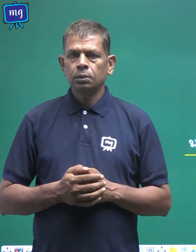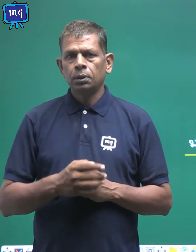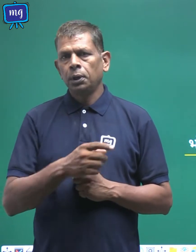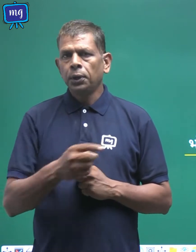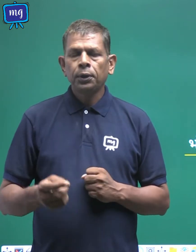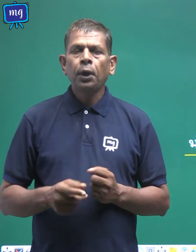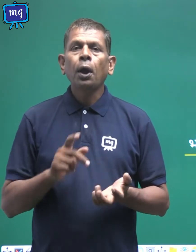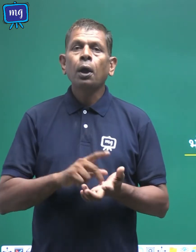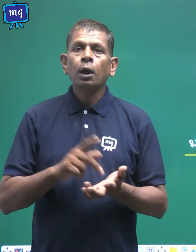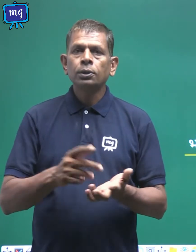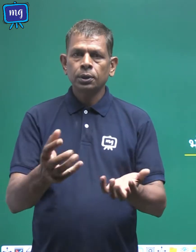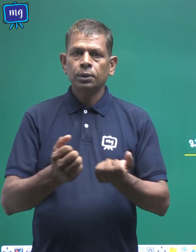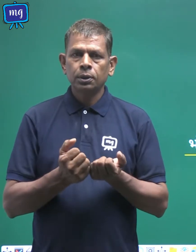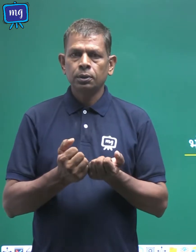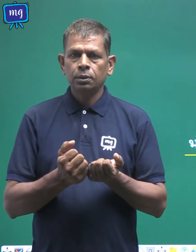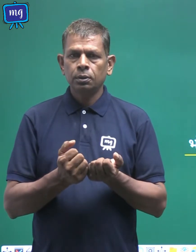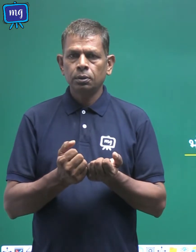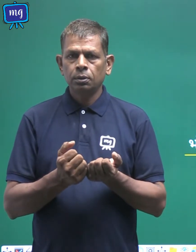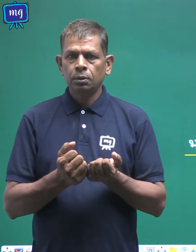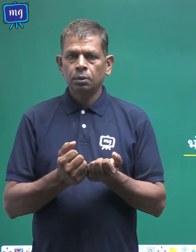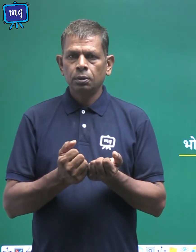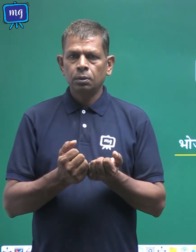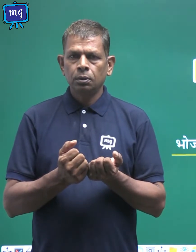यह कहाँ से आता है,